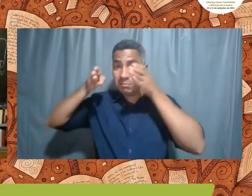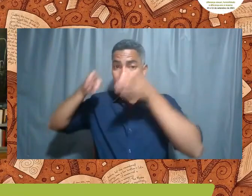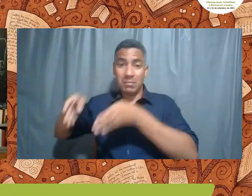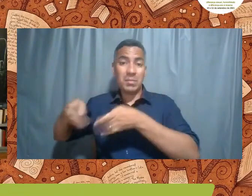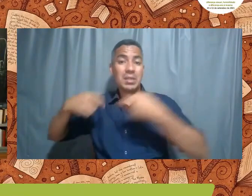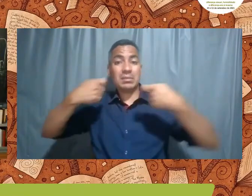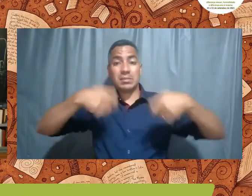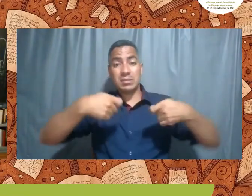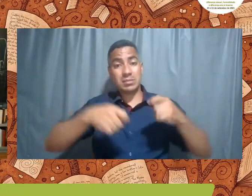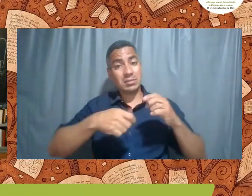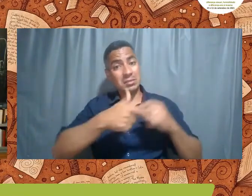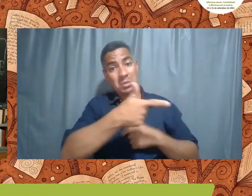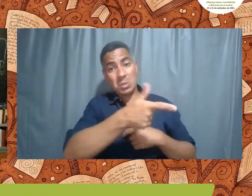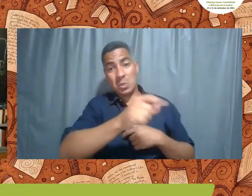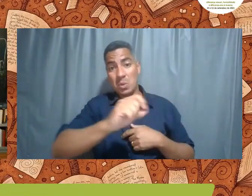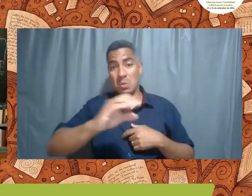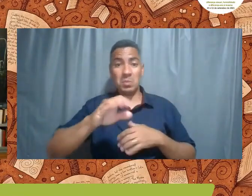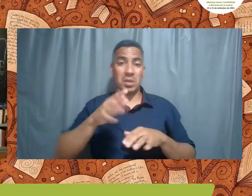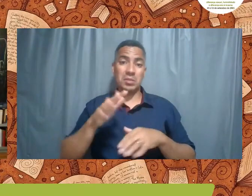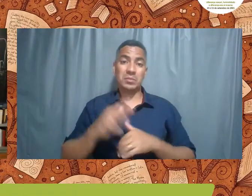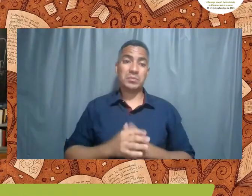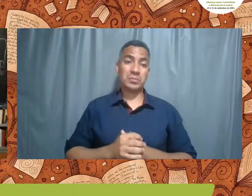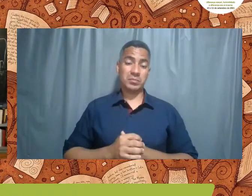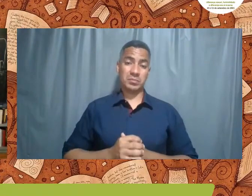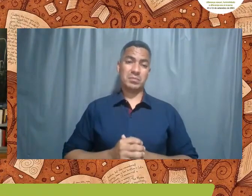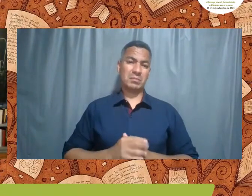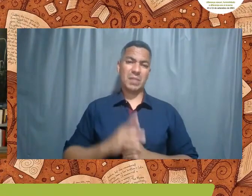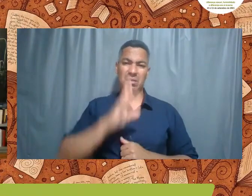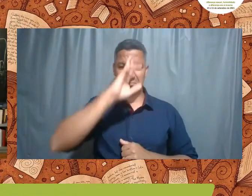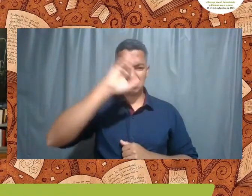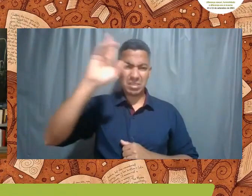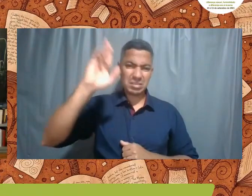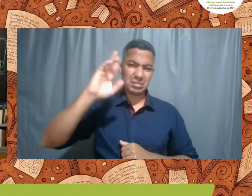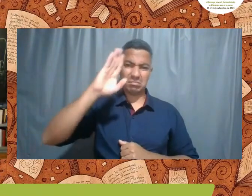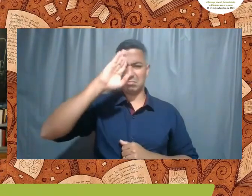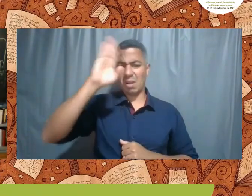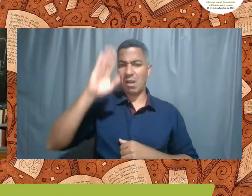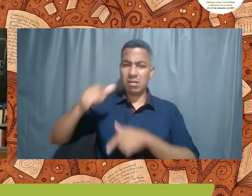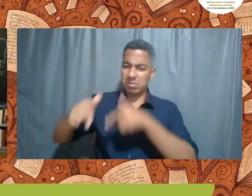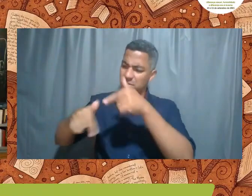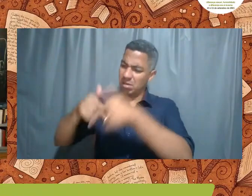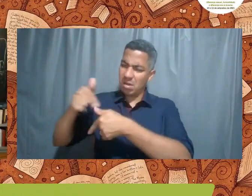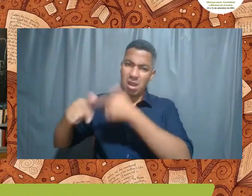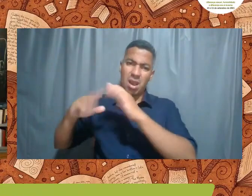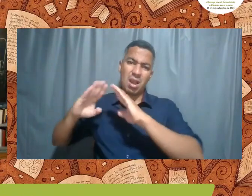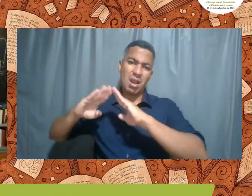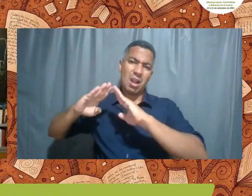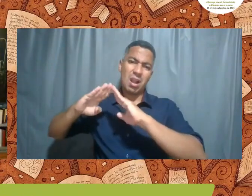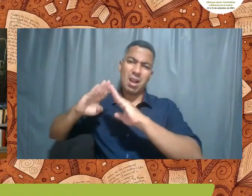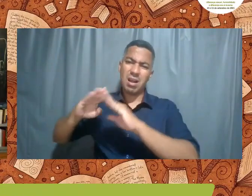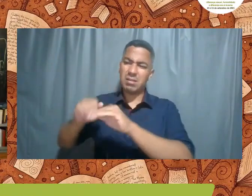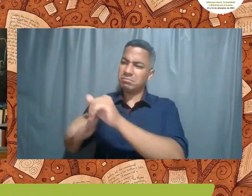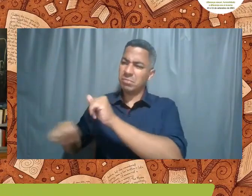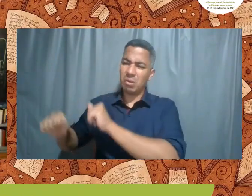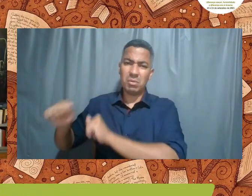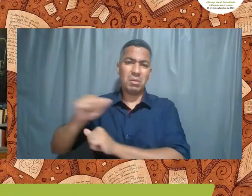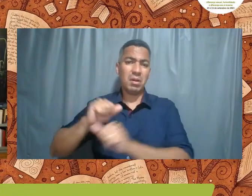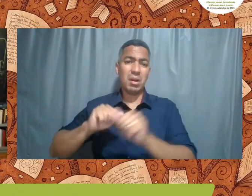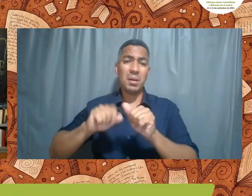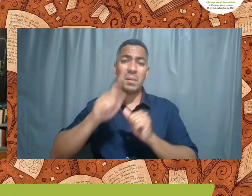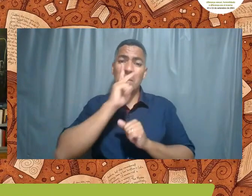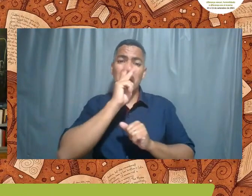isso é uma profissão, eram os trabalhos domésticos. As mulheres viviam numa espécie de relação de servidão